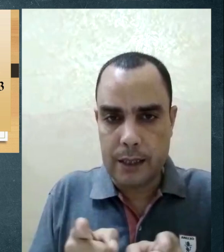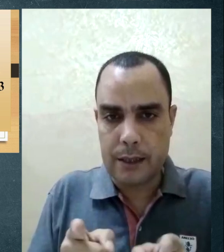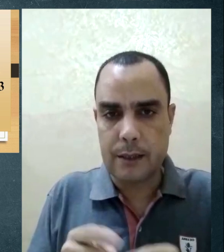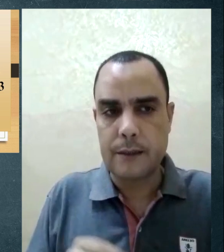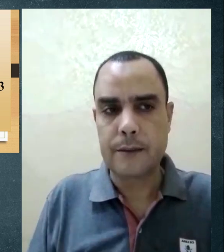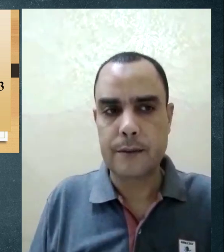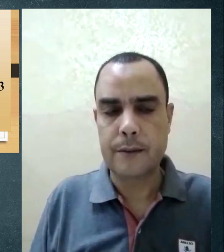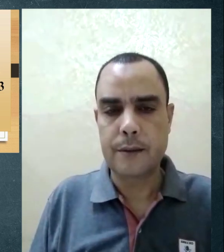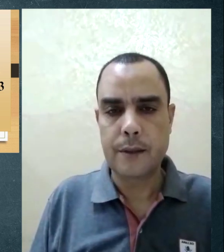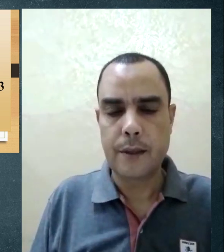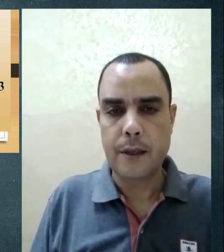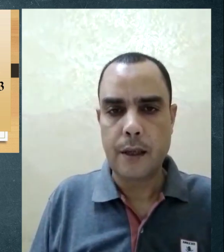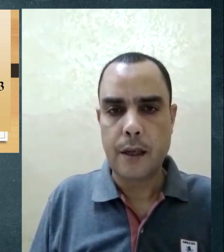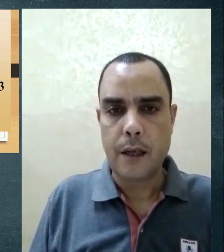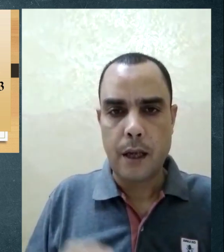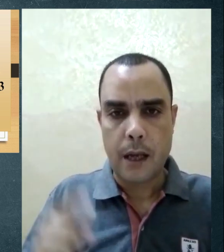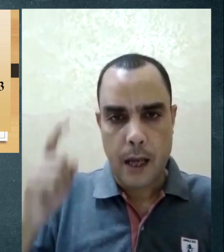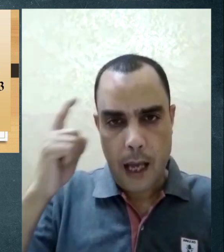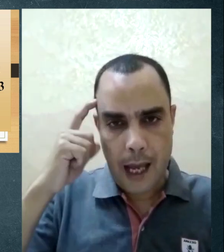مرحلة